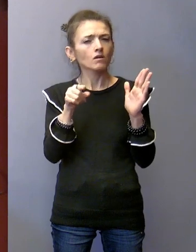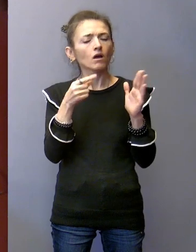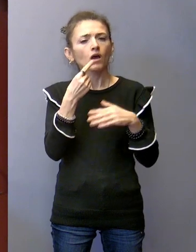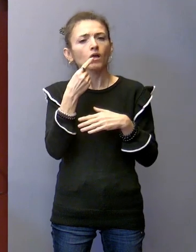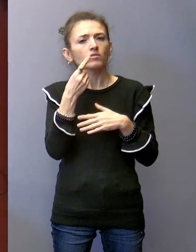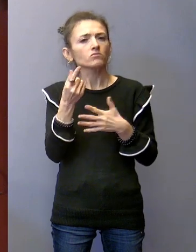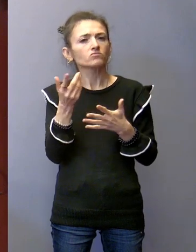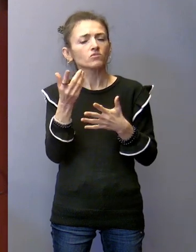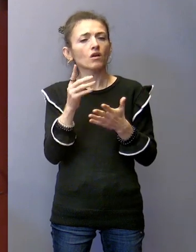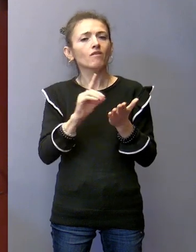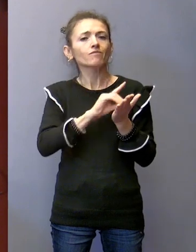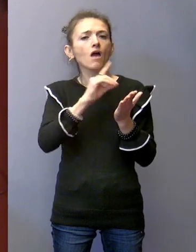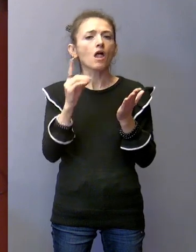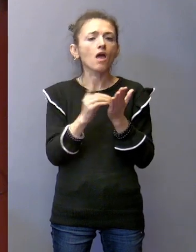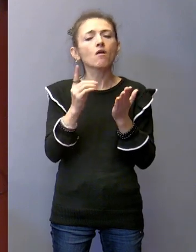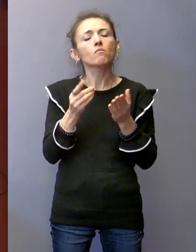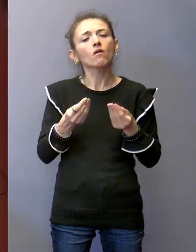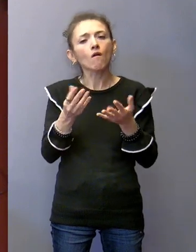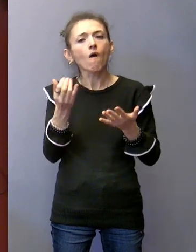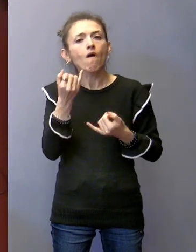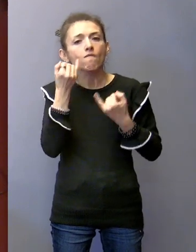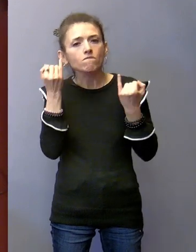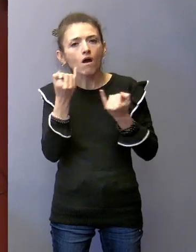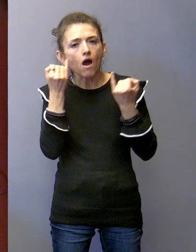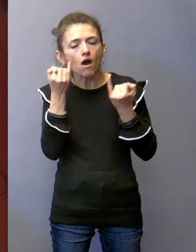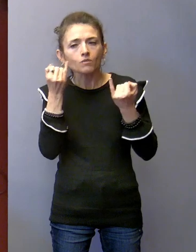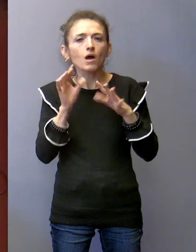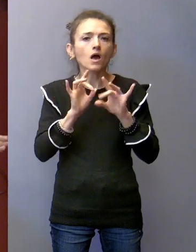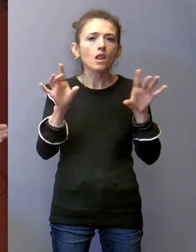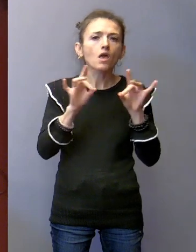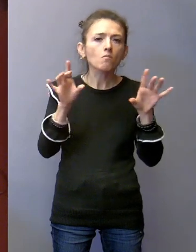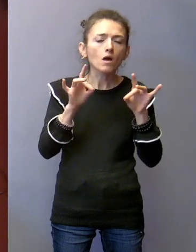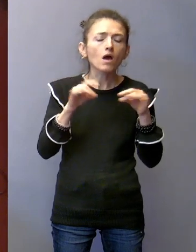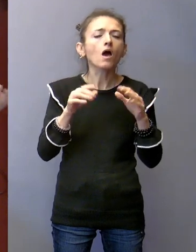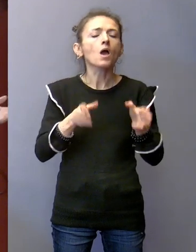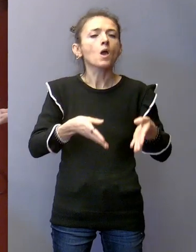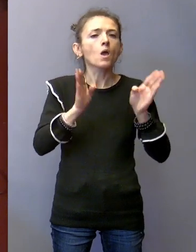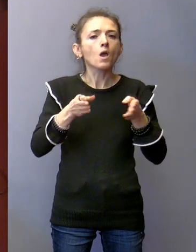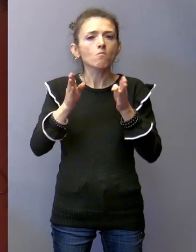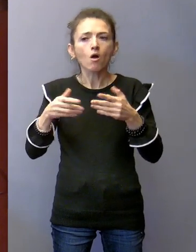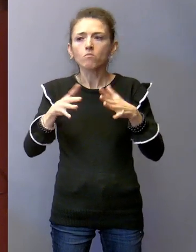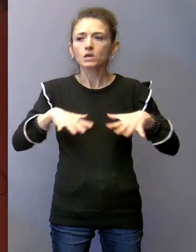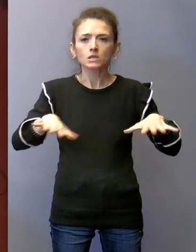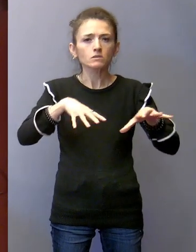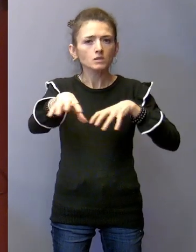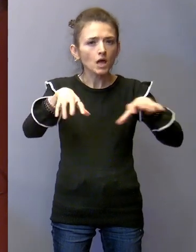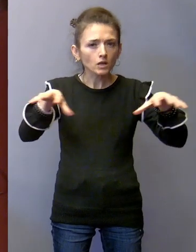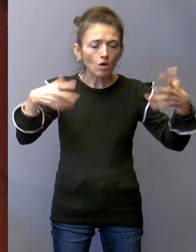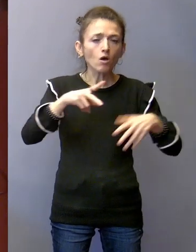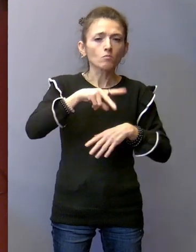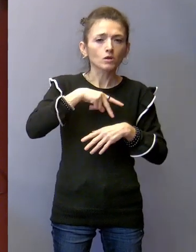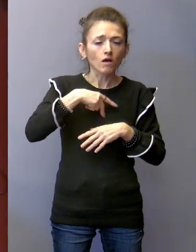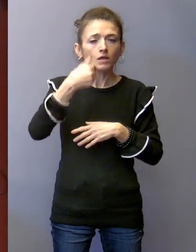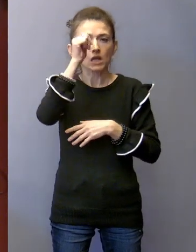delibera una facilitazione liberalizzazione per i mobili sparsi sull'intero territorio privati ed istituti religiosi